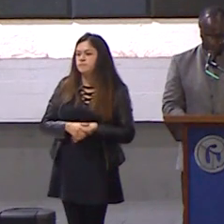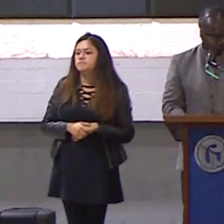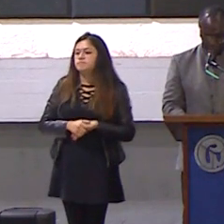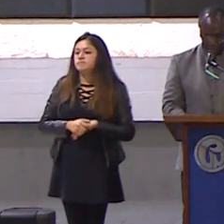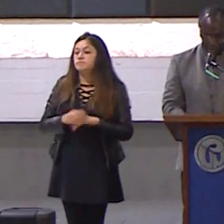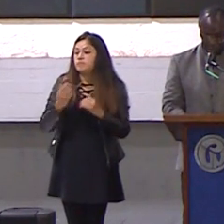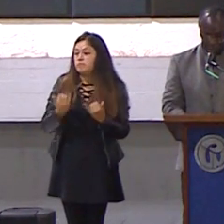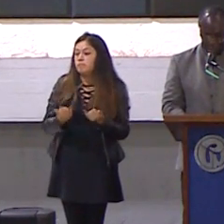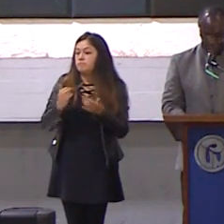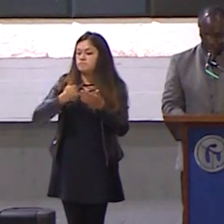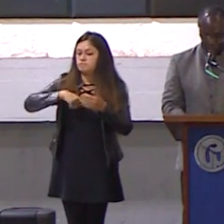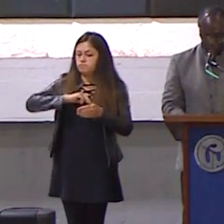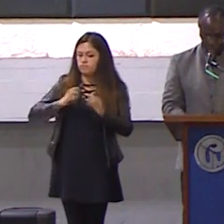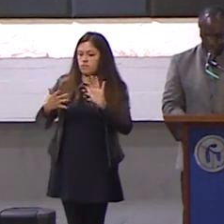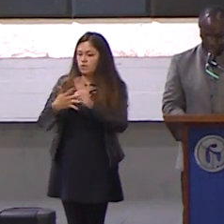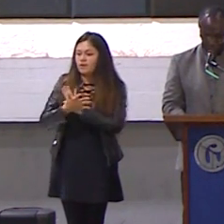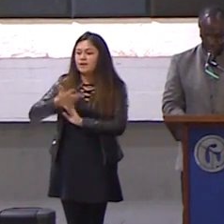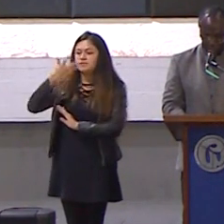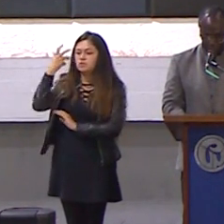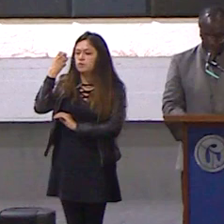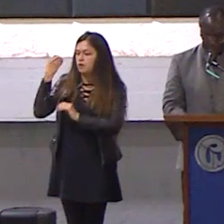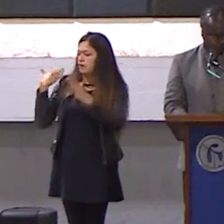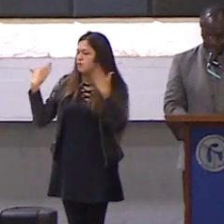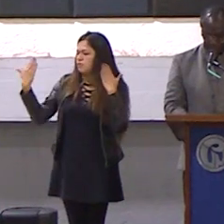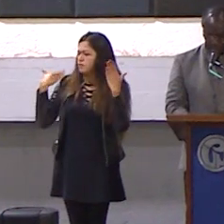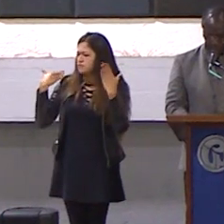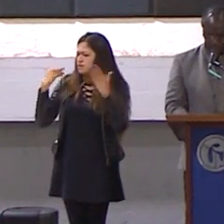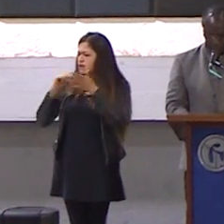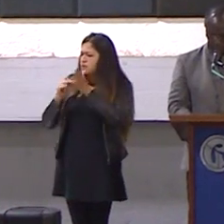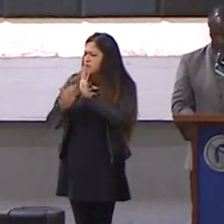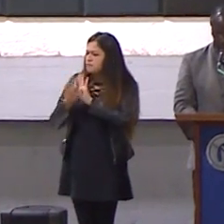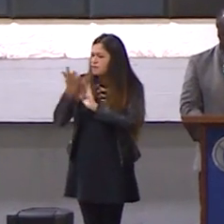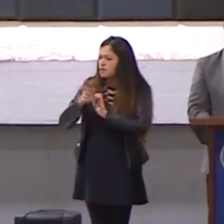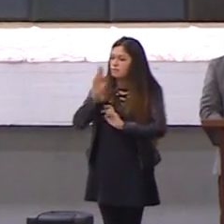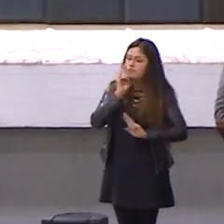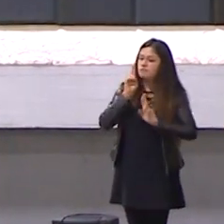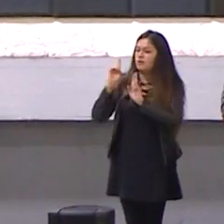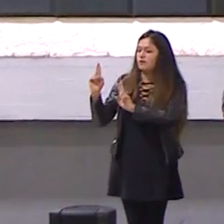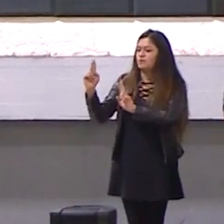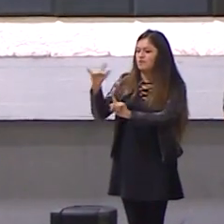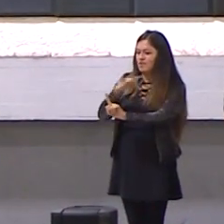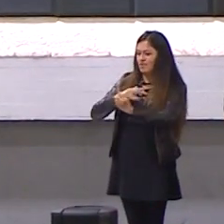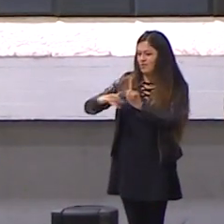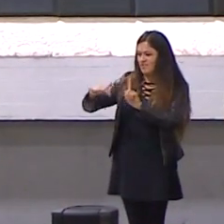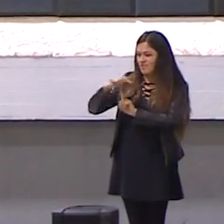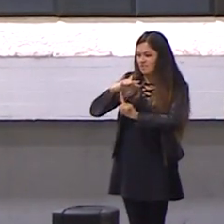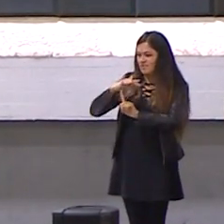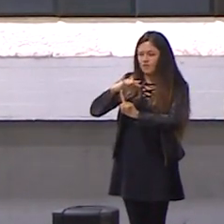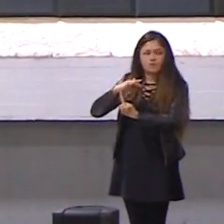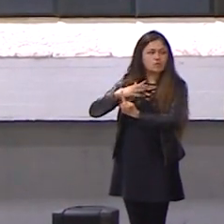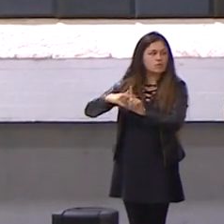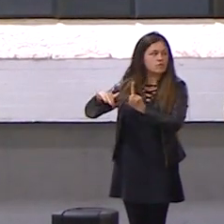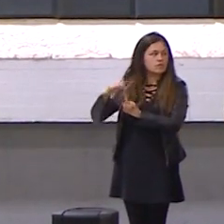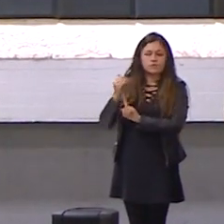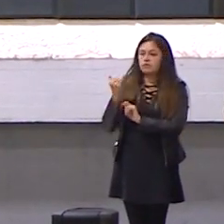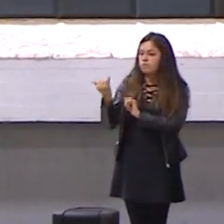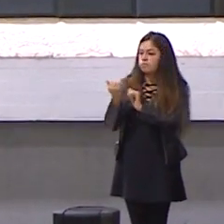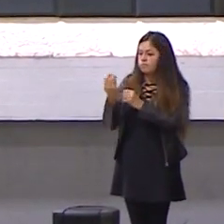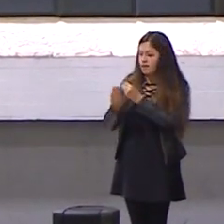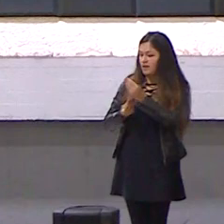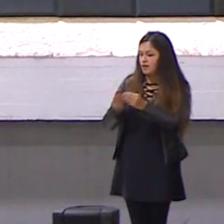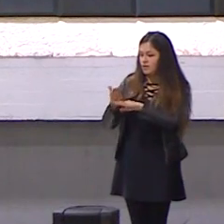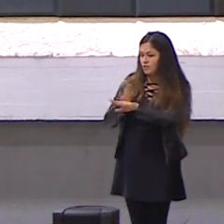y hablar sobre la historia de la educación física implica también reconocer el contexto en el que se ha desarrollado como